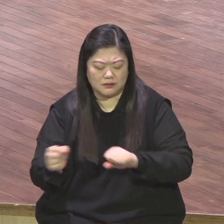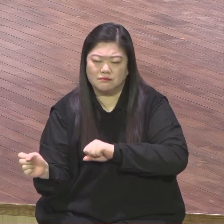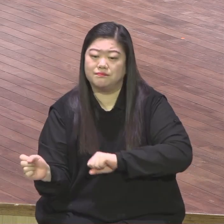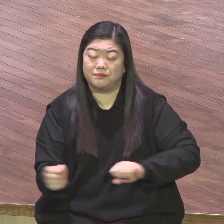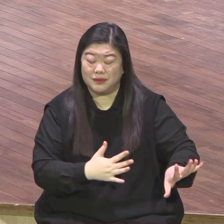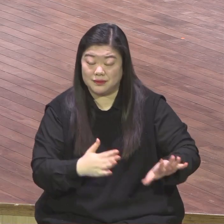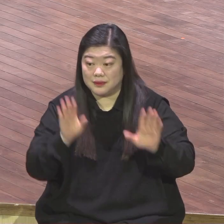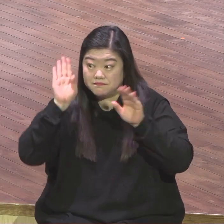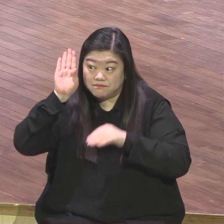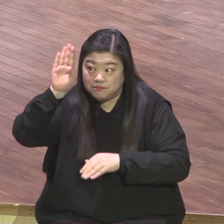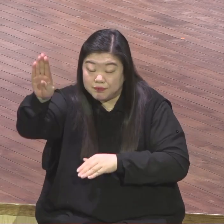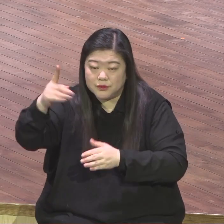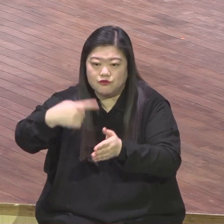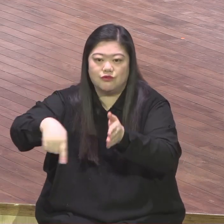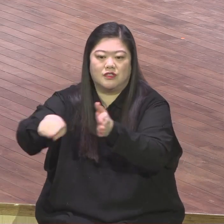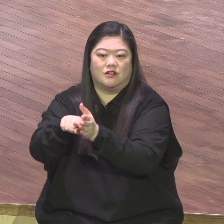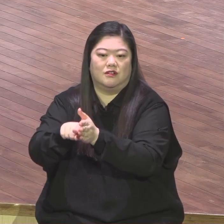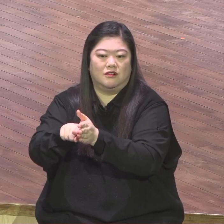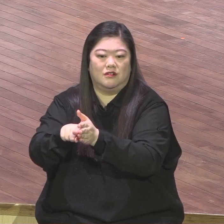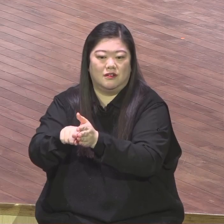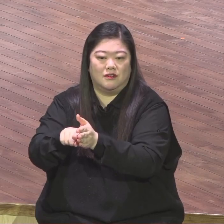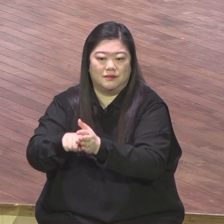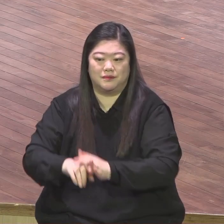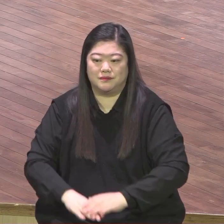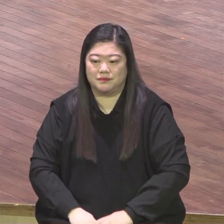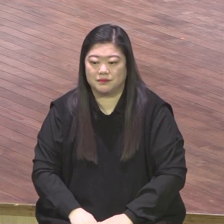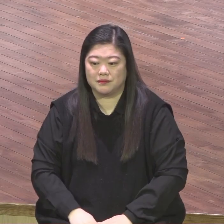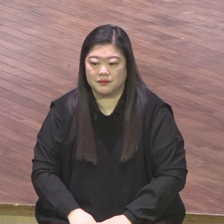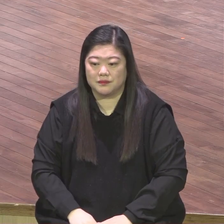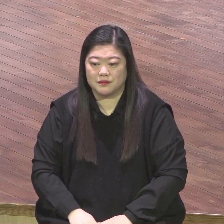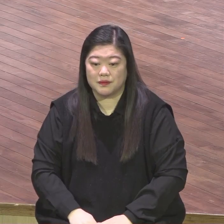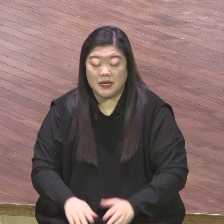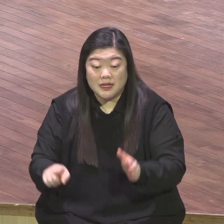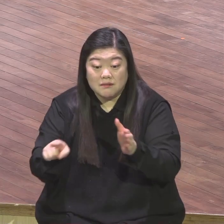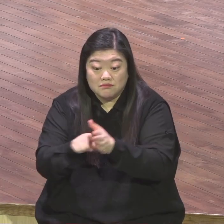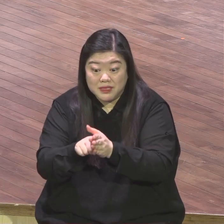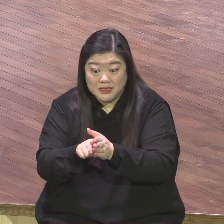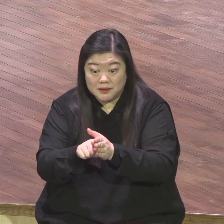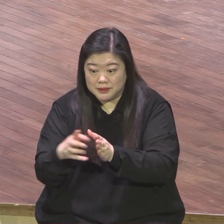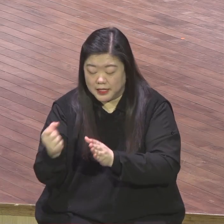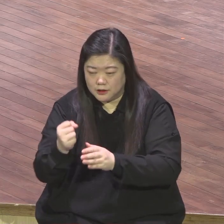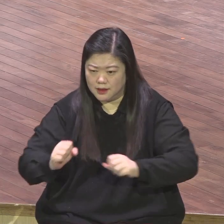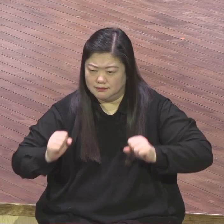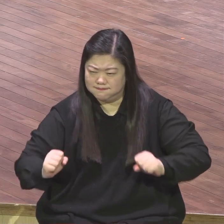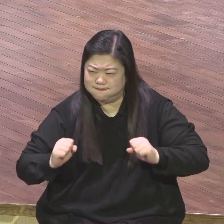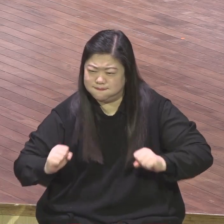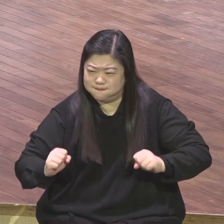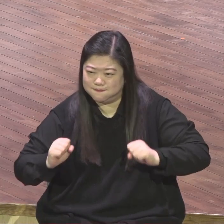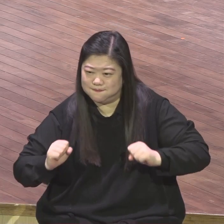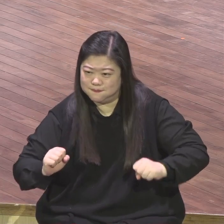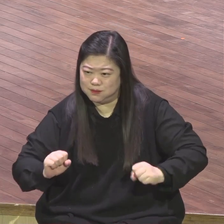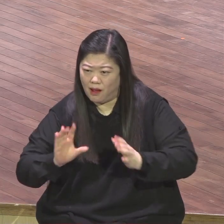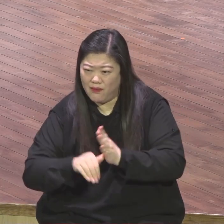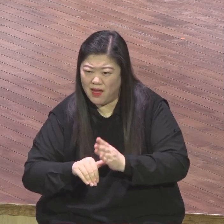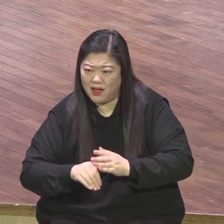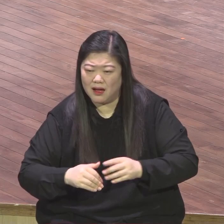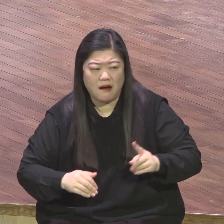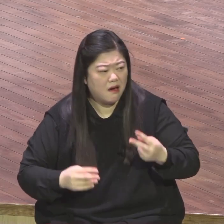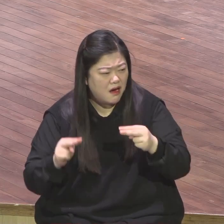앞에 있는 것을 잡으려고. 무슨 말입니까? 한마디로 믿음의 경주를 하는 사람은 더 이상 과거에 매이지 않아요.